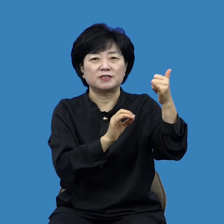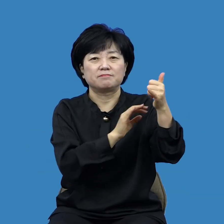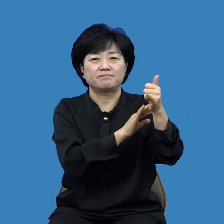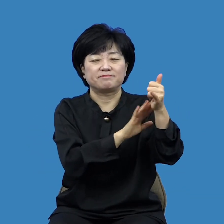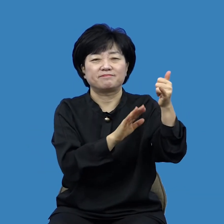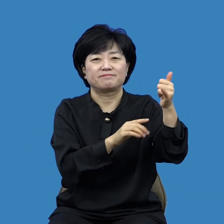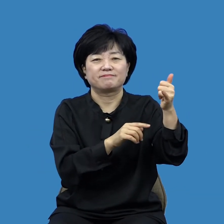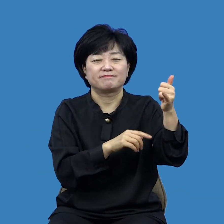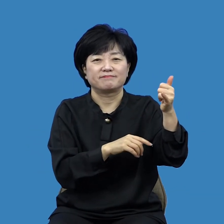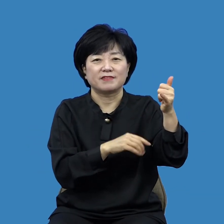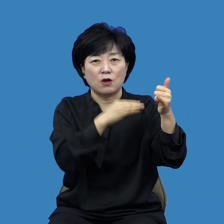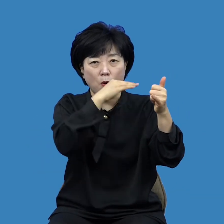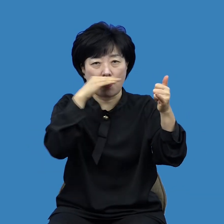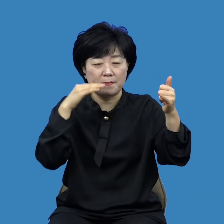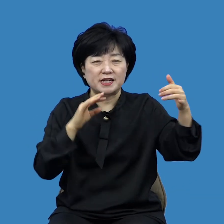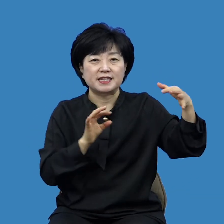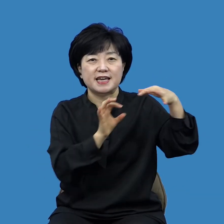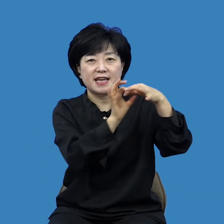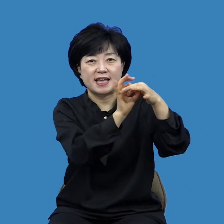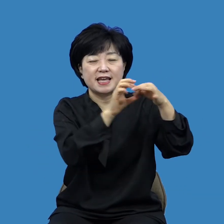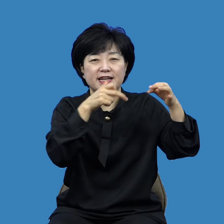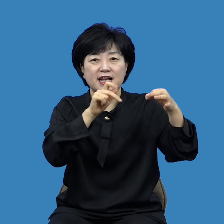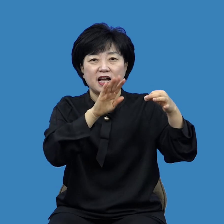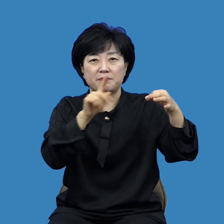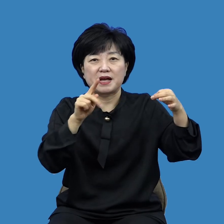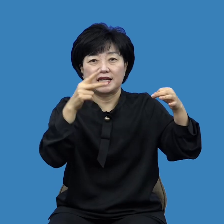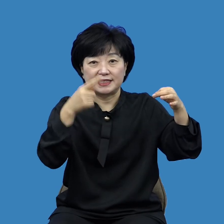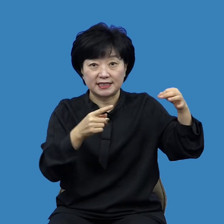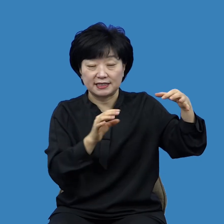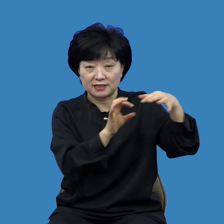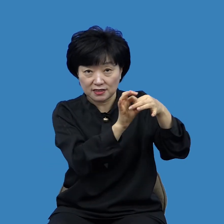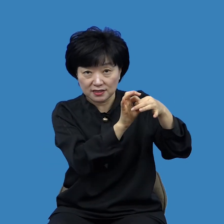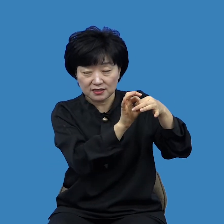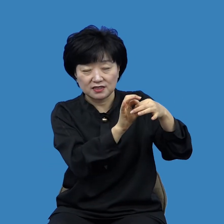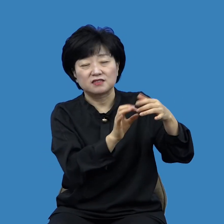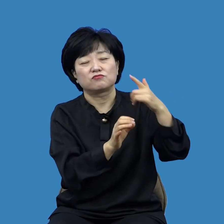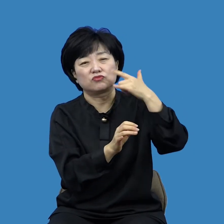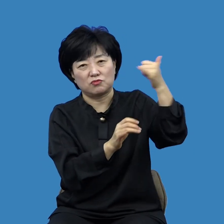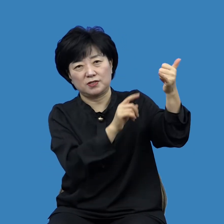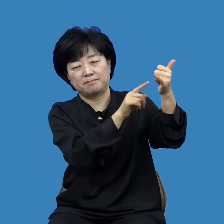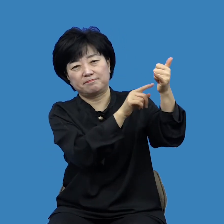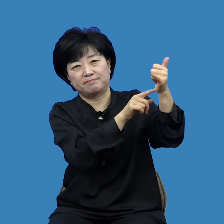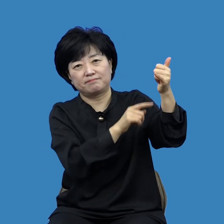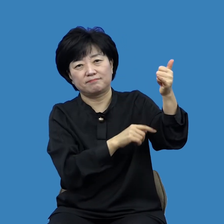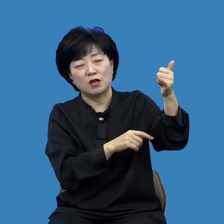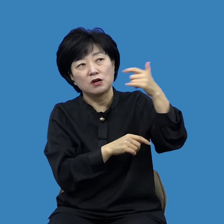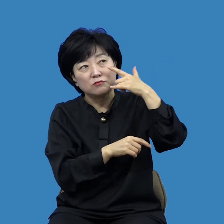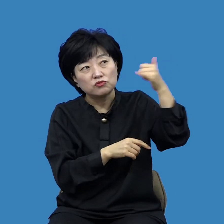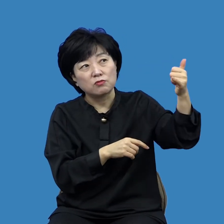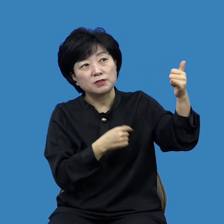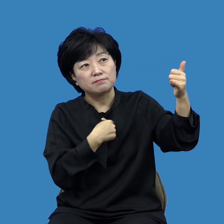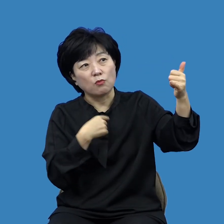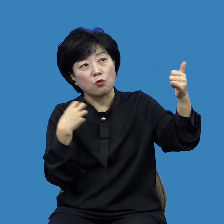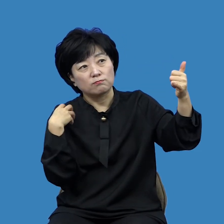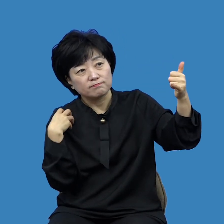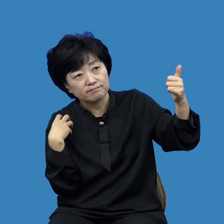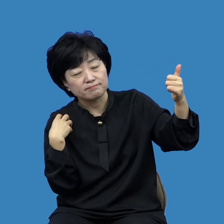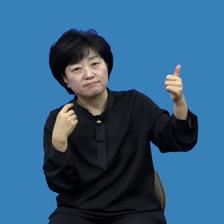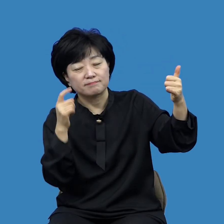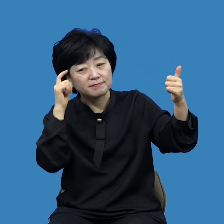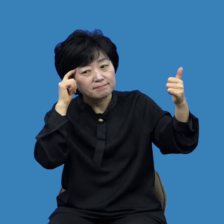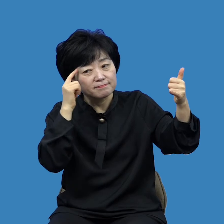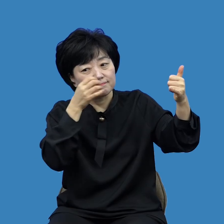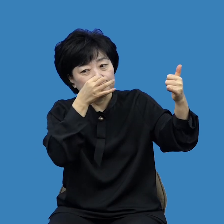기억하세요. 올바로 카바드해야 될 존재가 부모라는 거예요. 부모님이 나에 대해서 어떻게 생각하실까? 부모님에게 누가 되지 않았을까?